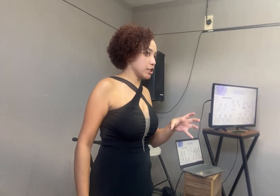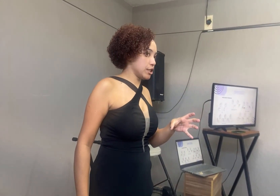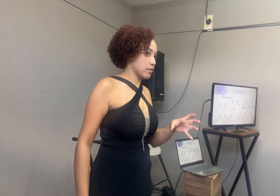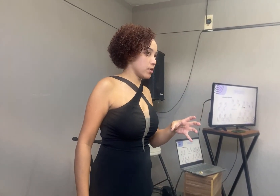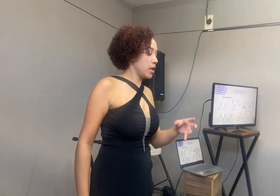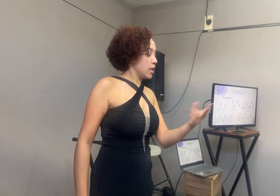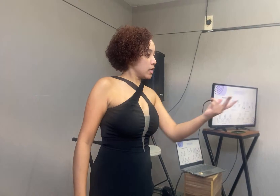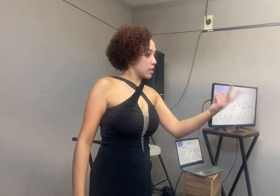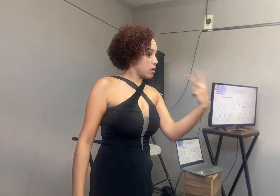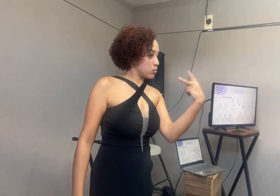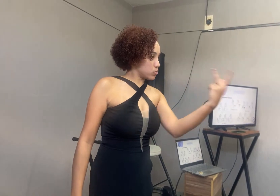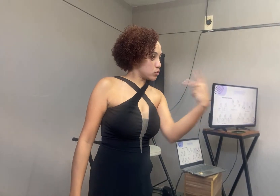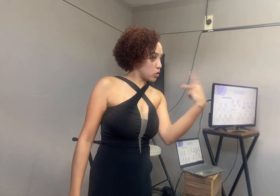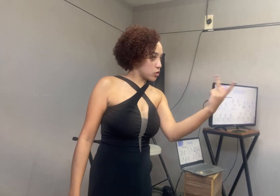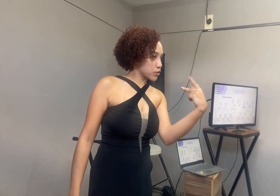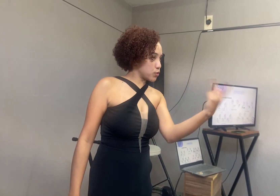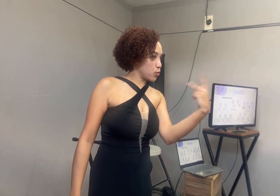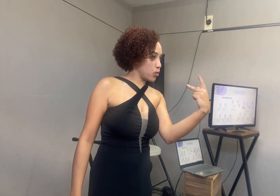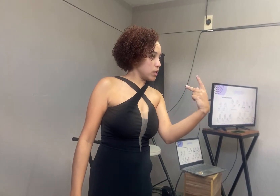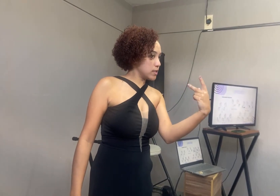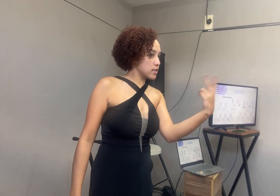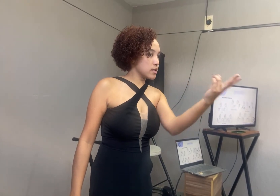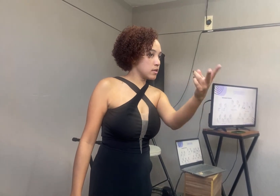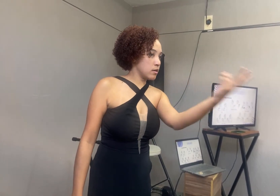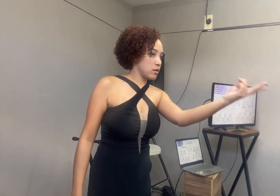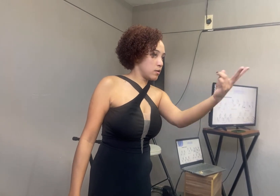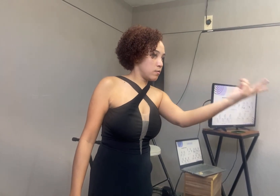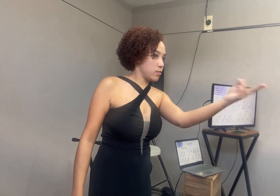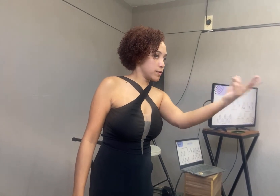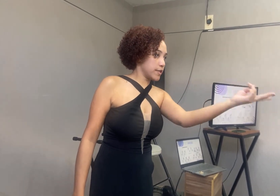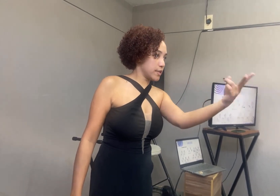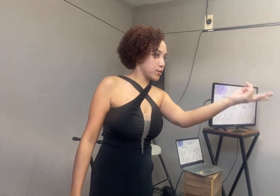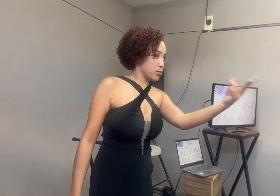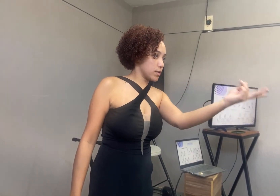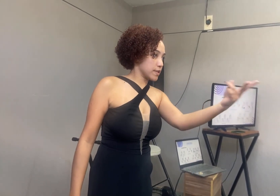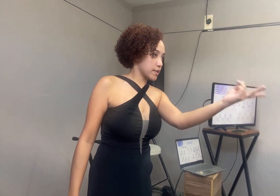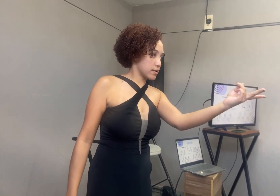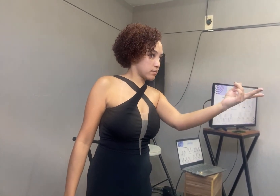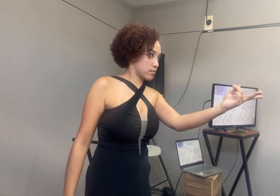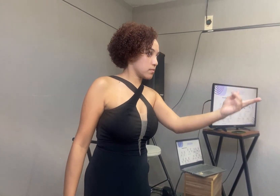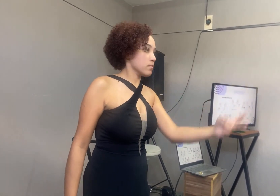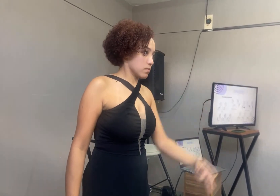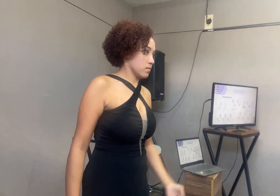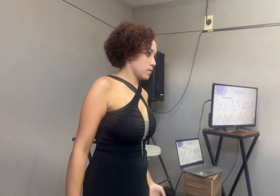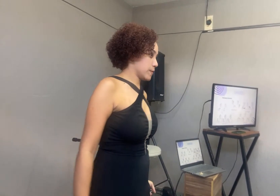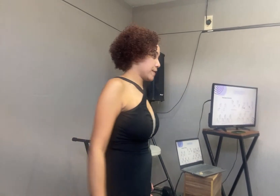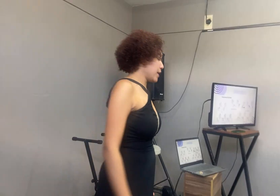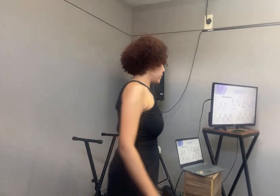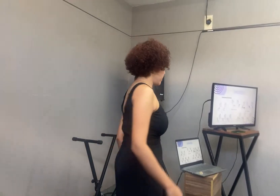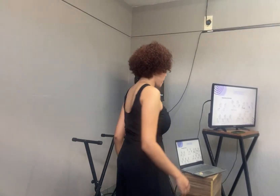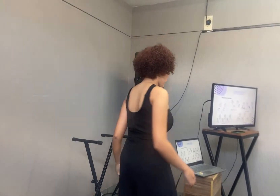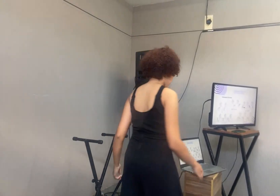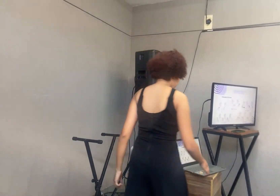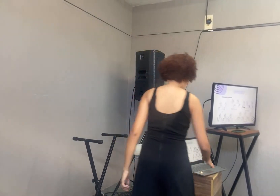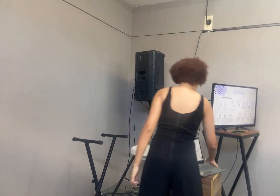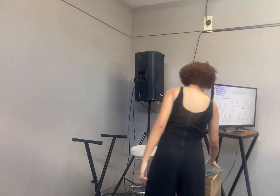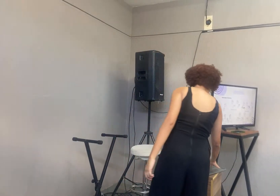comunicativo. Então, nós duas, vocês duas. Certo?